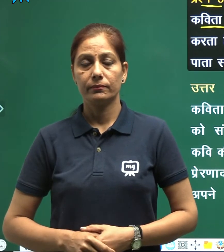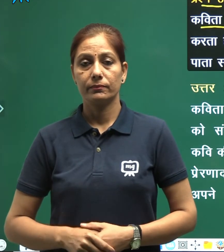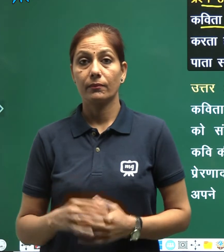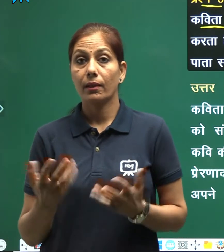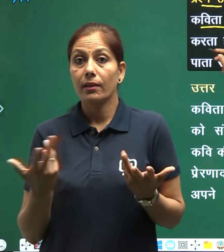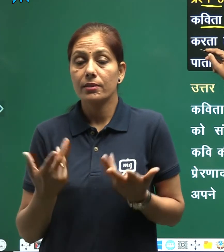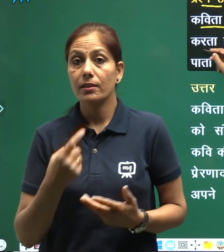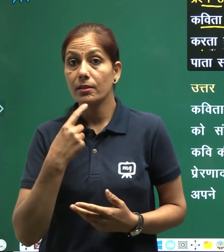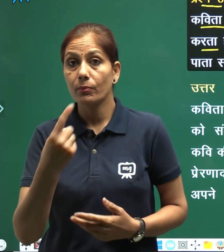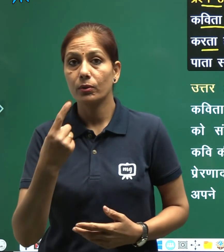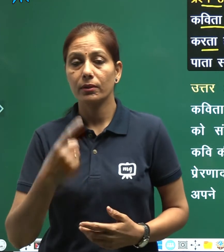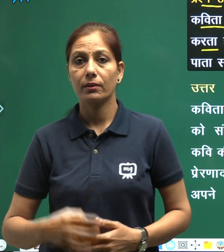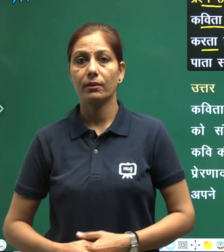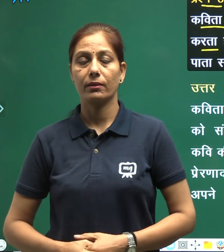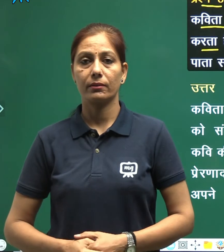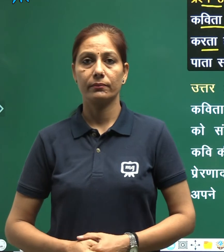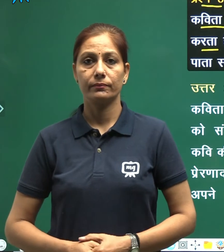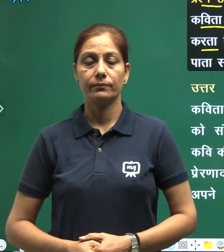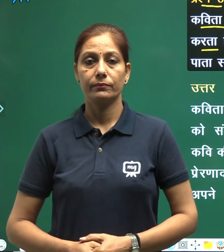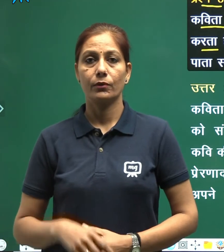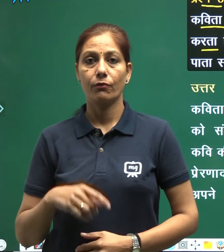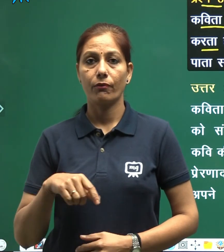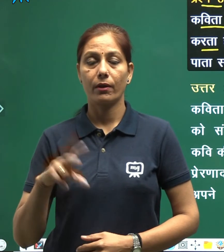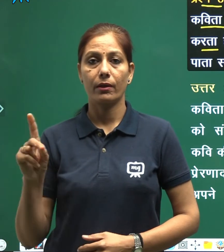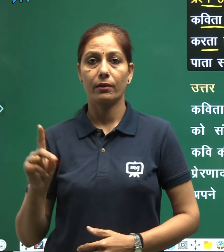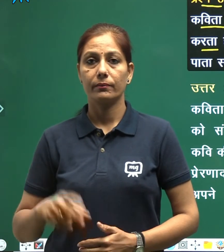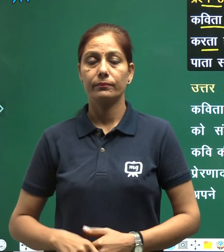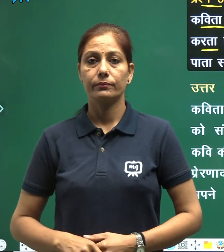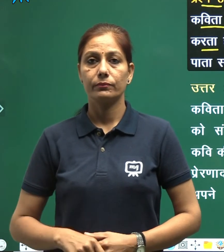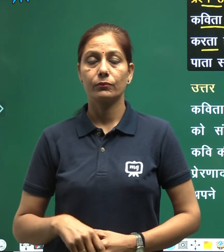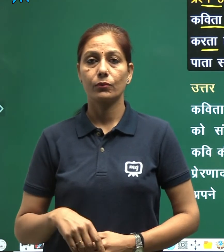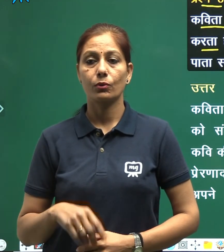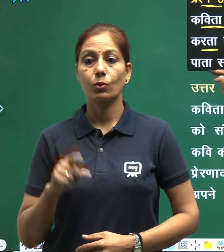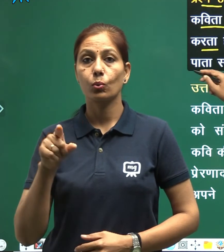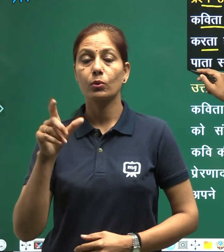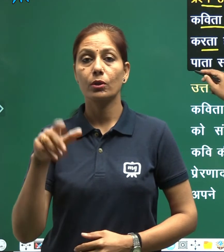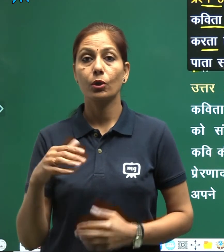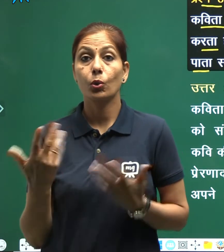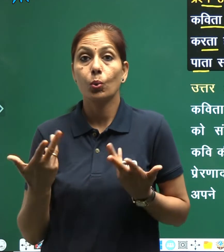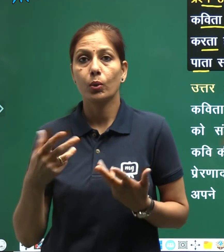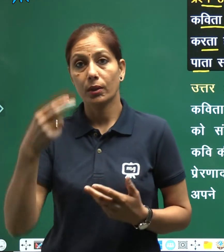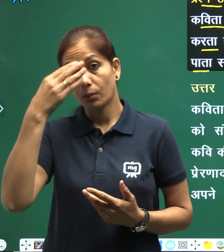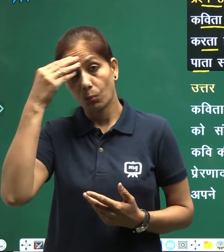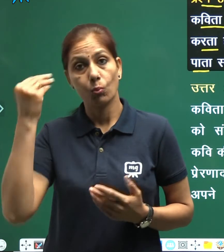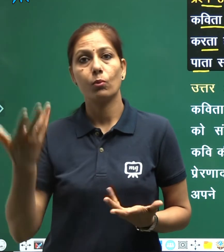किसे संबोधित करता है, वह उसे क्यों नहीं भूल पाता?